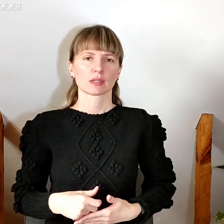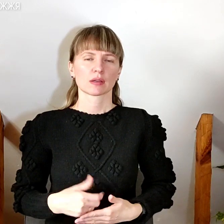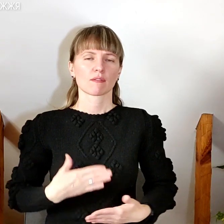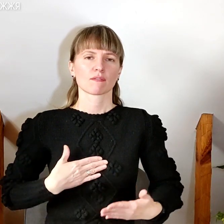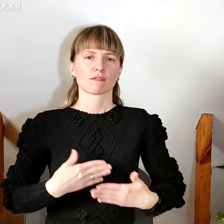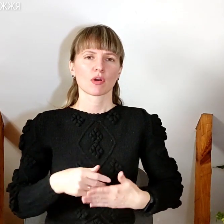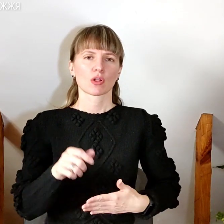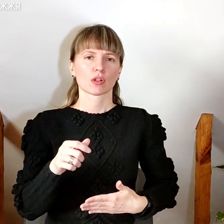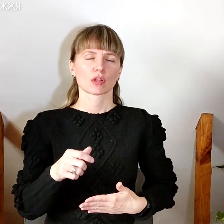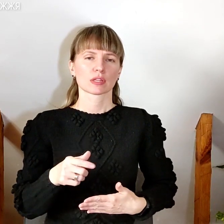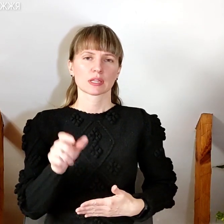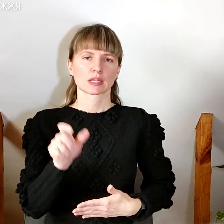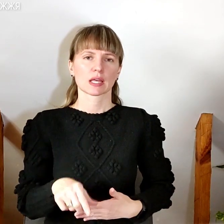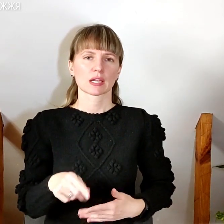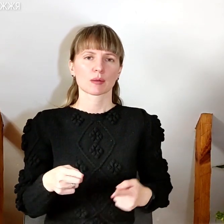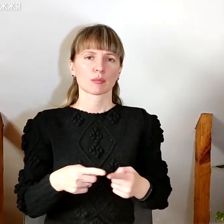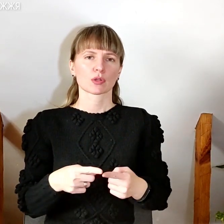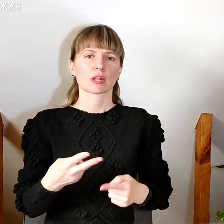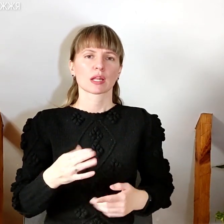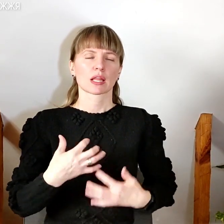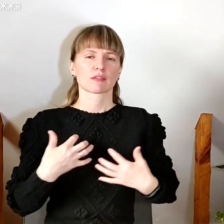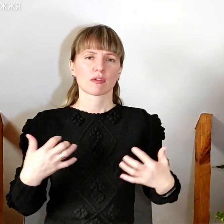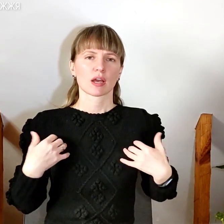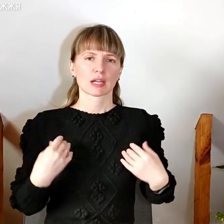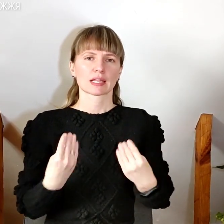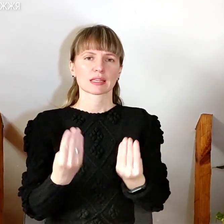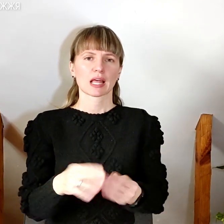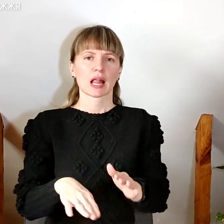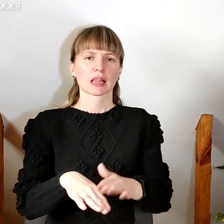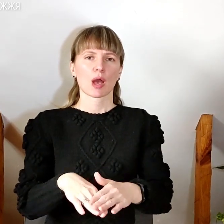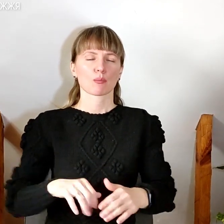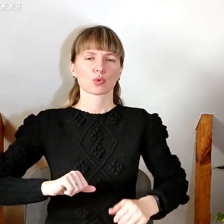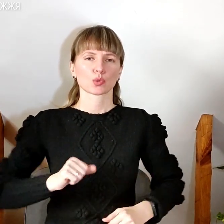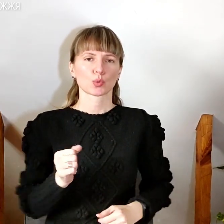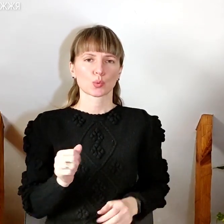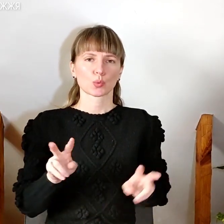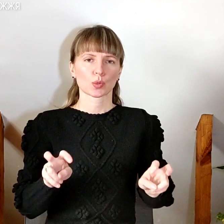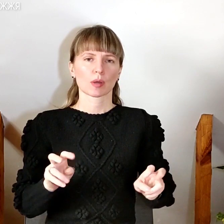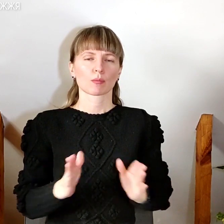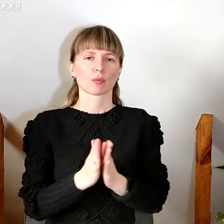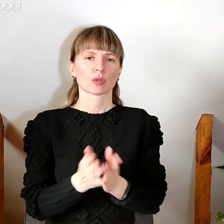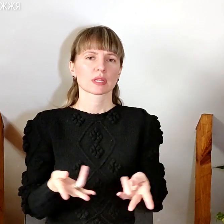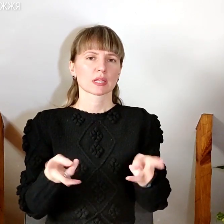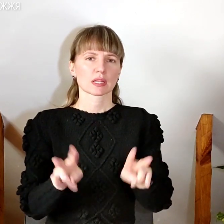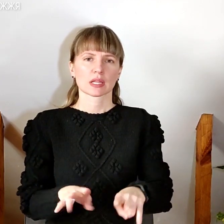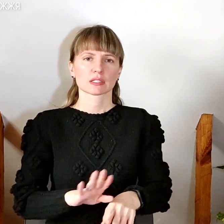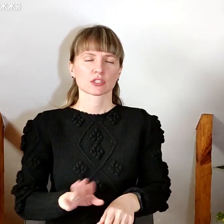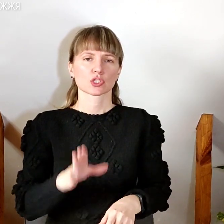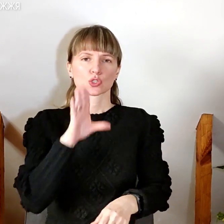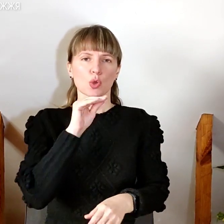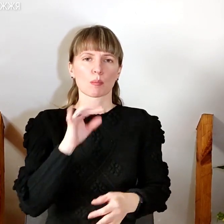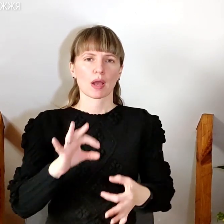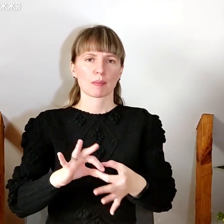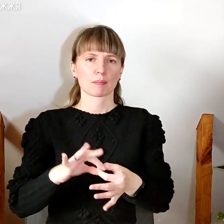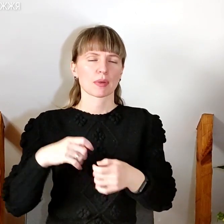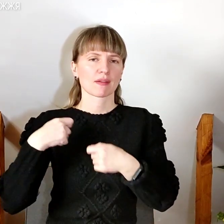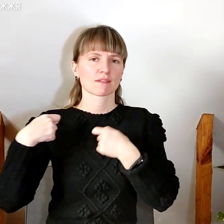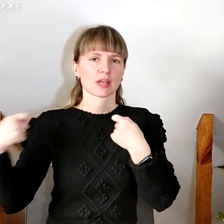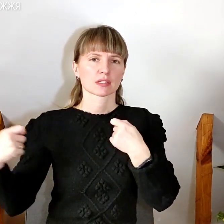Волонтерка притулку для тварин Дайла Подруг Ірина Дідор закликає не залишати собак прив'язаними. Дайте